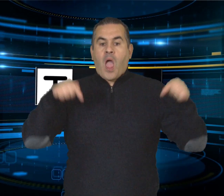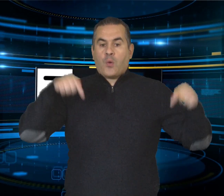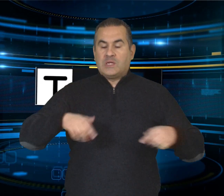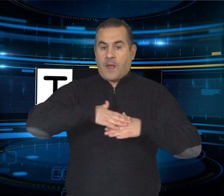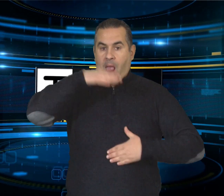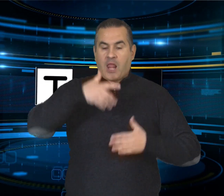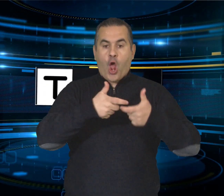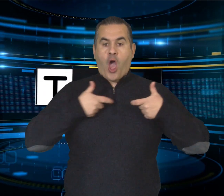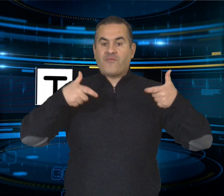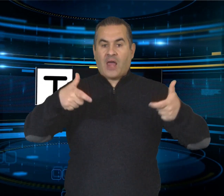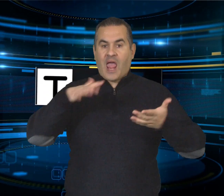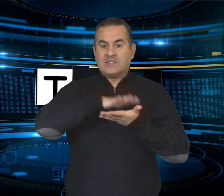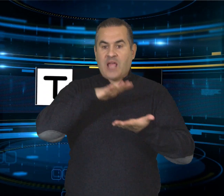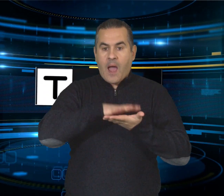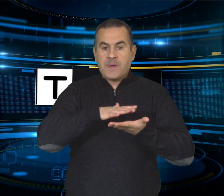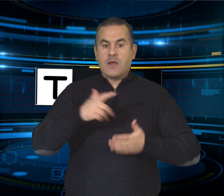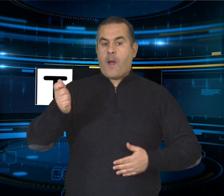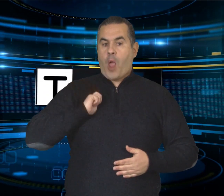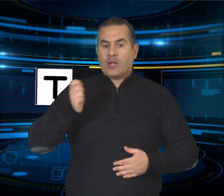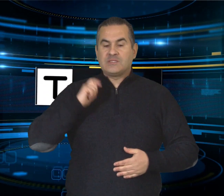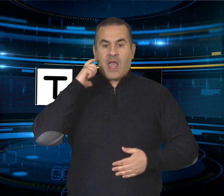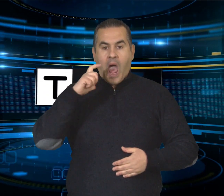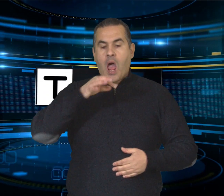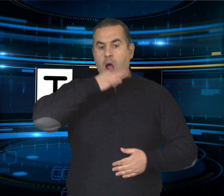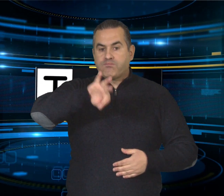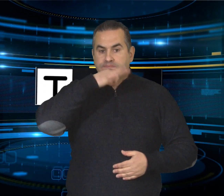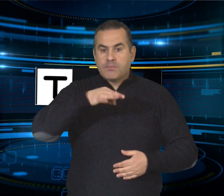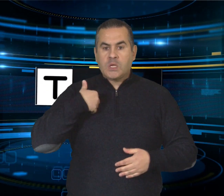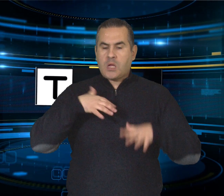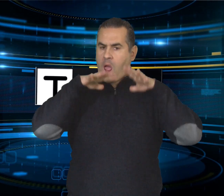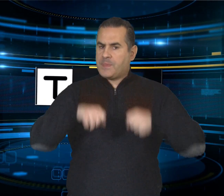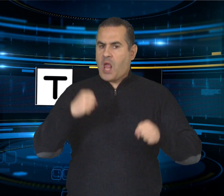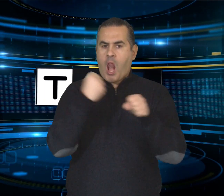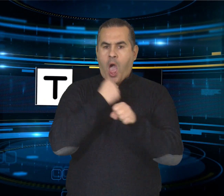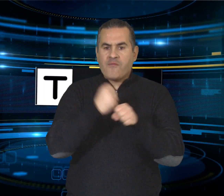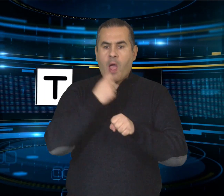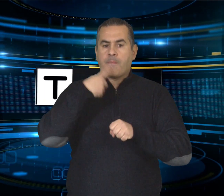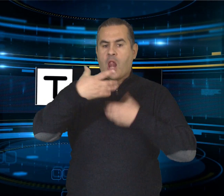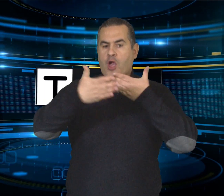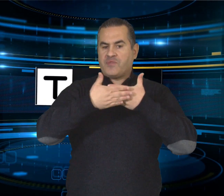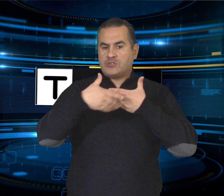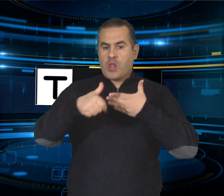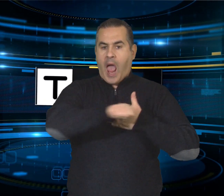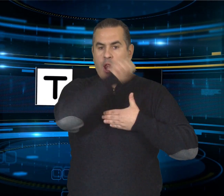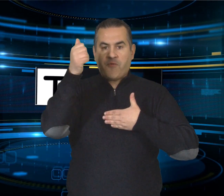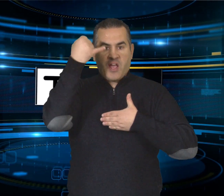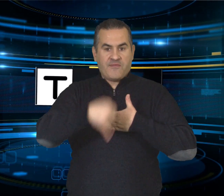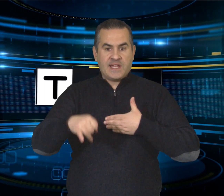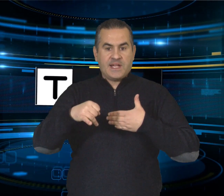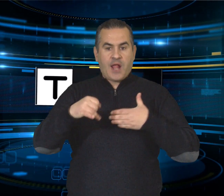Con l'avvicinarsi della notte di San Silvestro si intensifica il lavoro della Polizia di Stato di Cagliari, che stamattina, durante la consueta conferenza stampa di fine